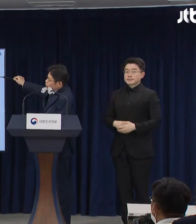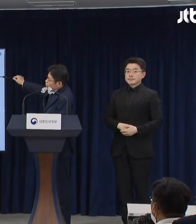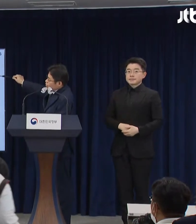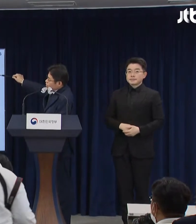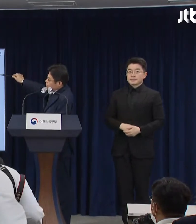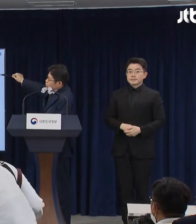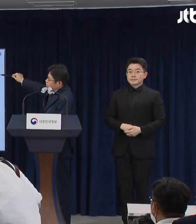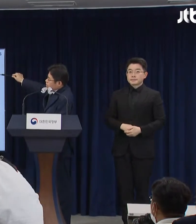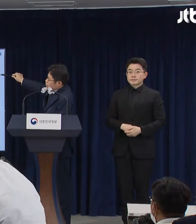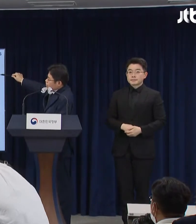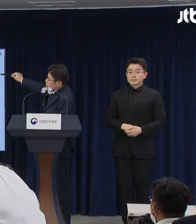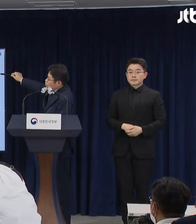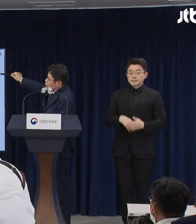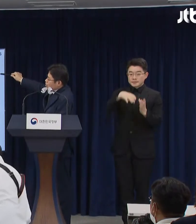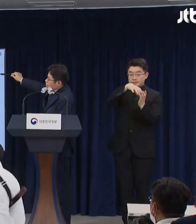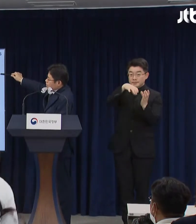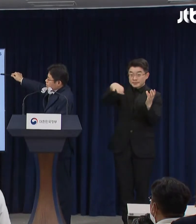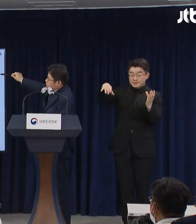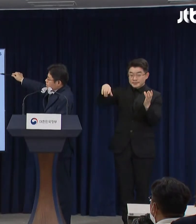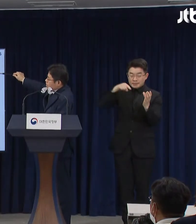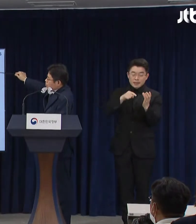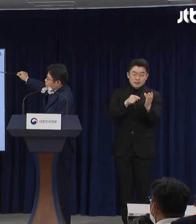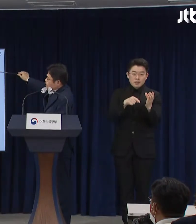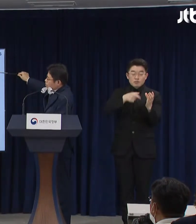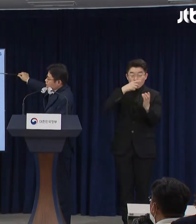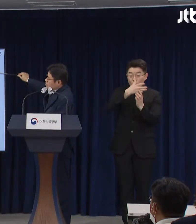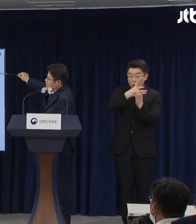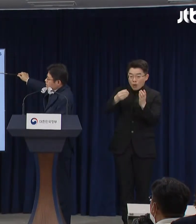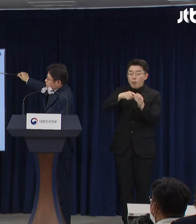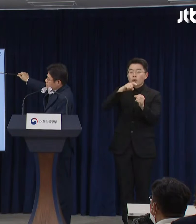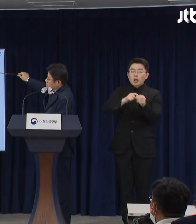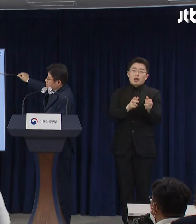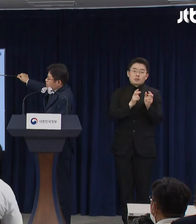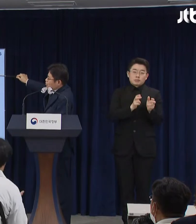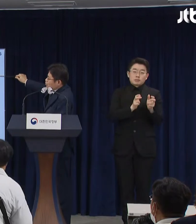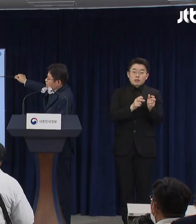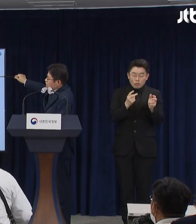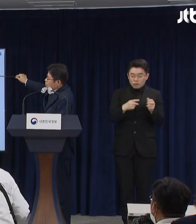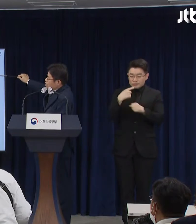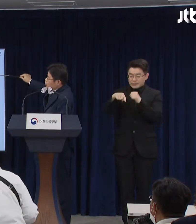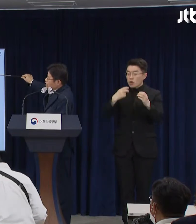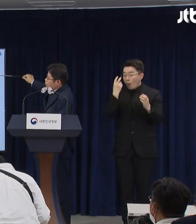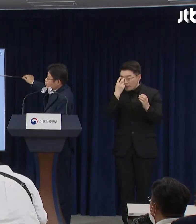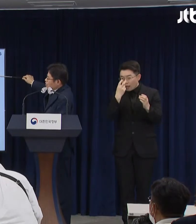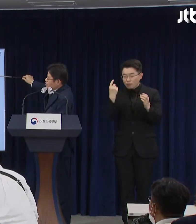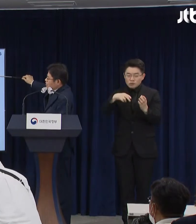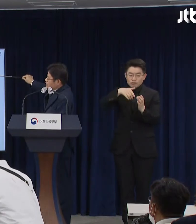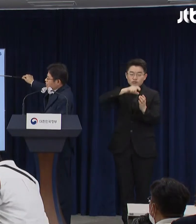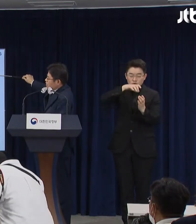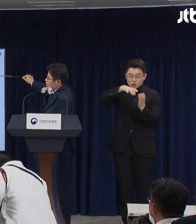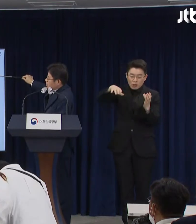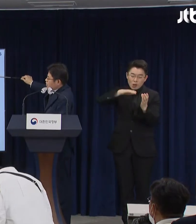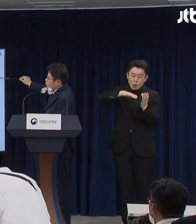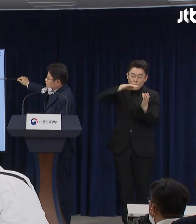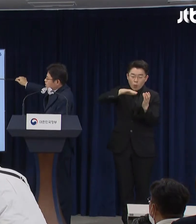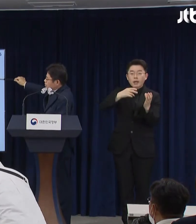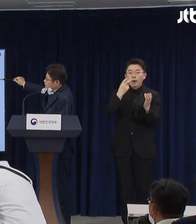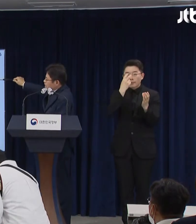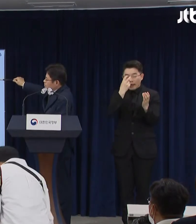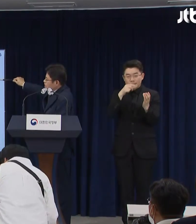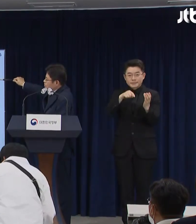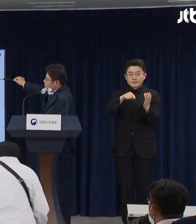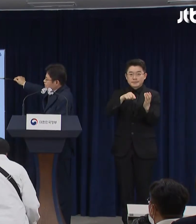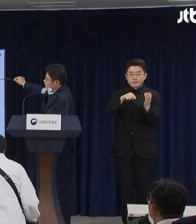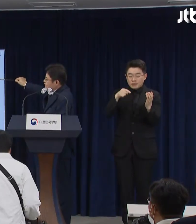것처럼 오염수를 이송시킬 수 있는 이송 펌프, 그리고 방사선 감시기, 유량계와 유량 조절 밸브, 그리고